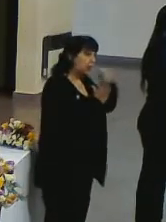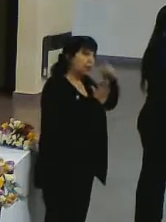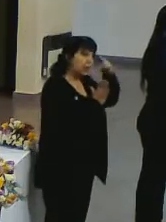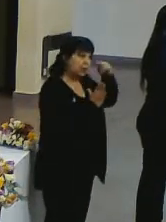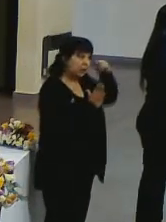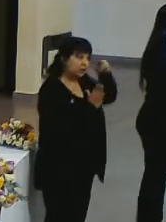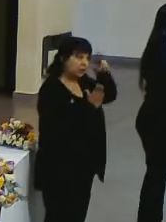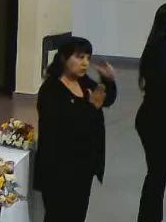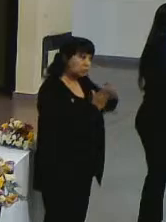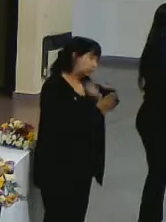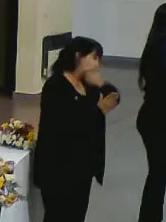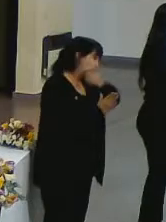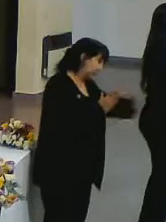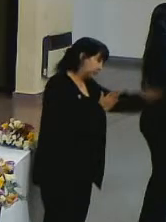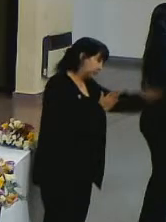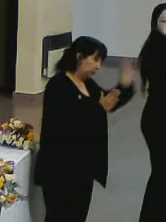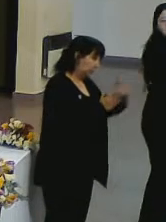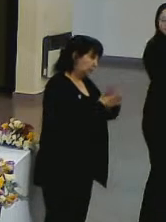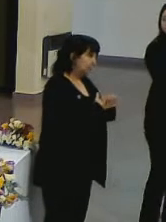y continúa.